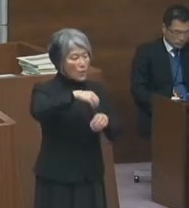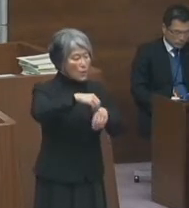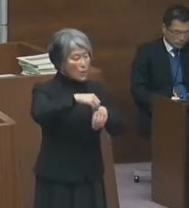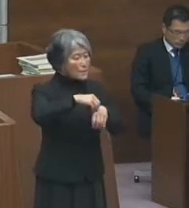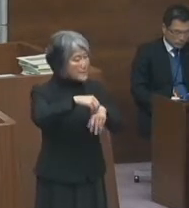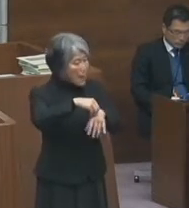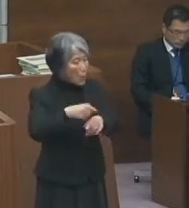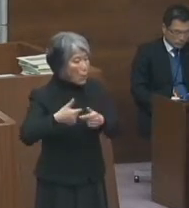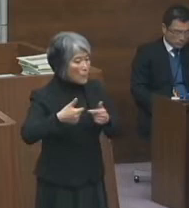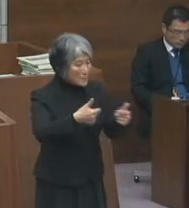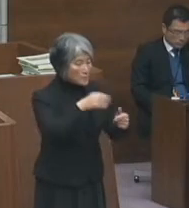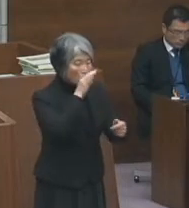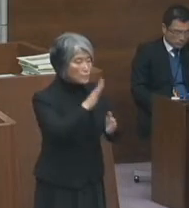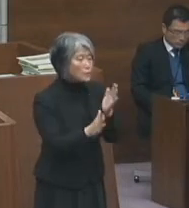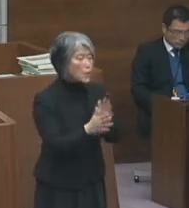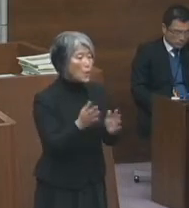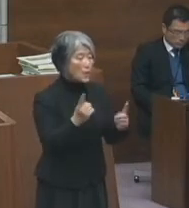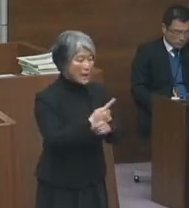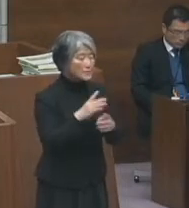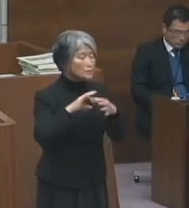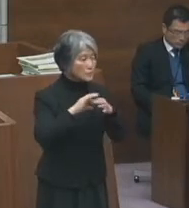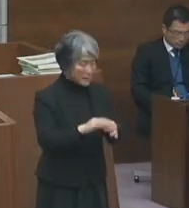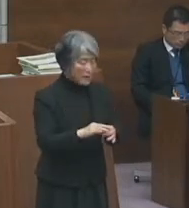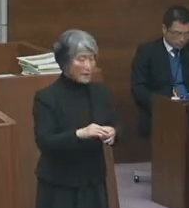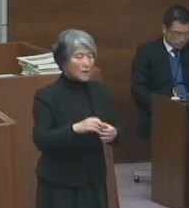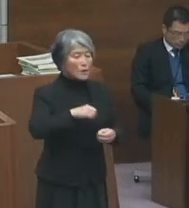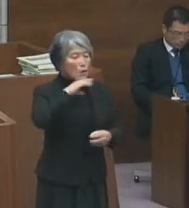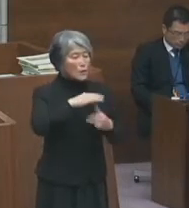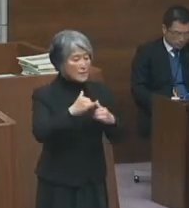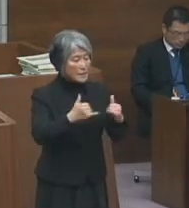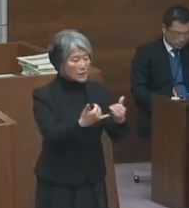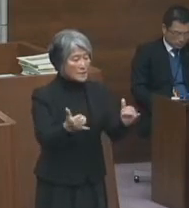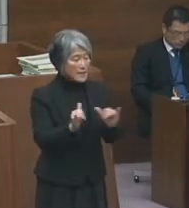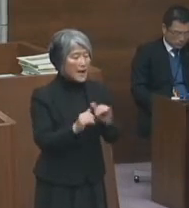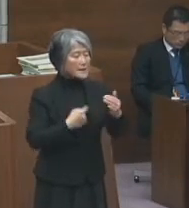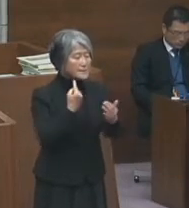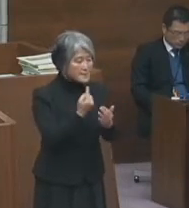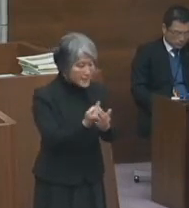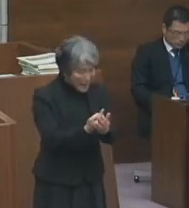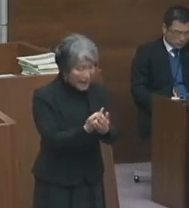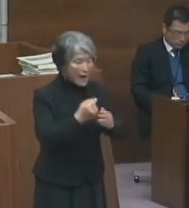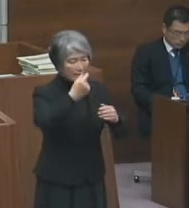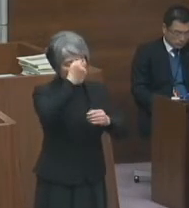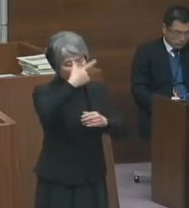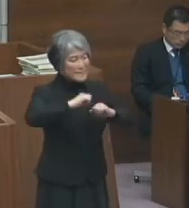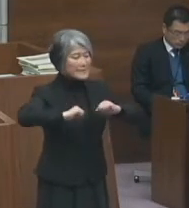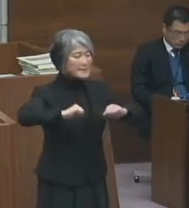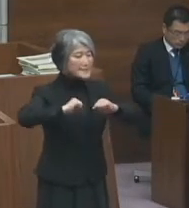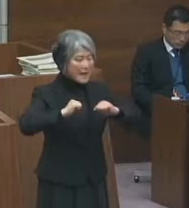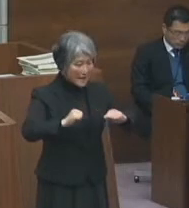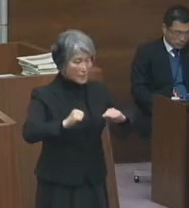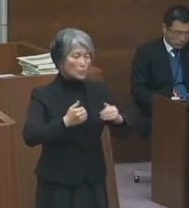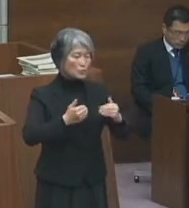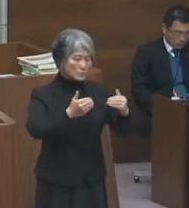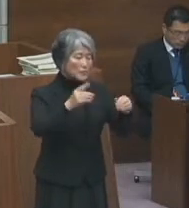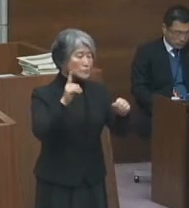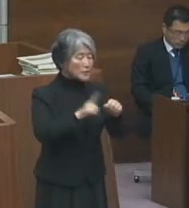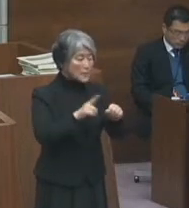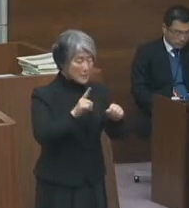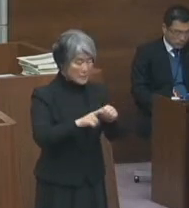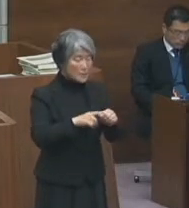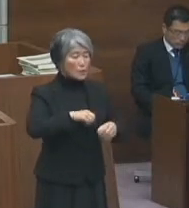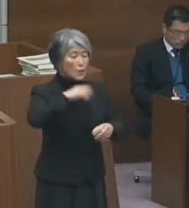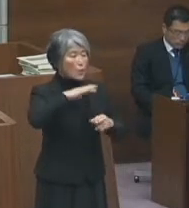が、高齢者の社会参加および生きがい向上のために、70歳以上の市民に交付している高齢者優